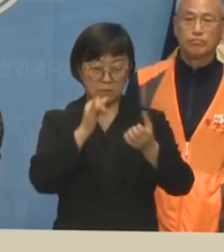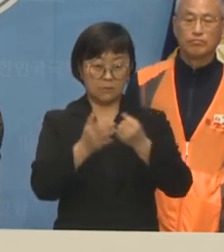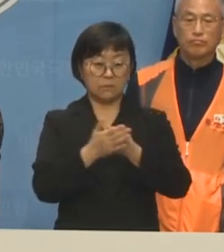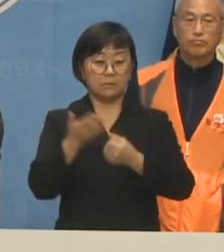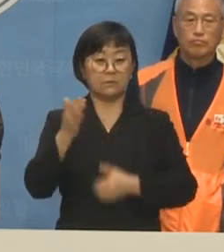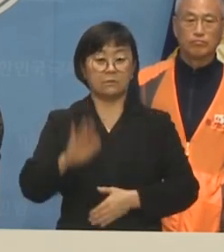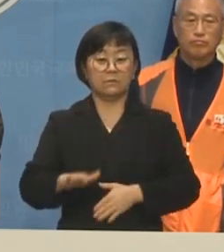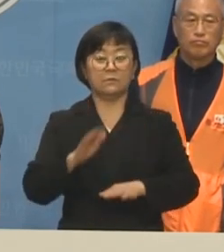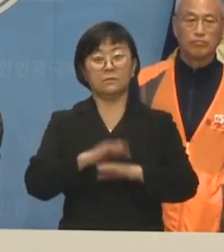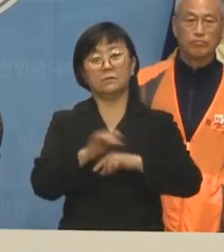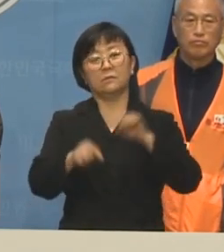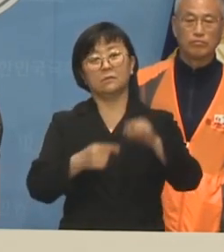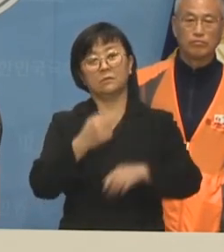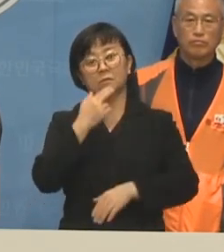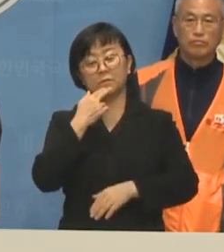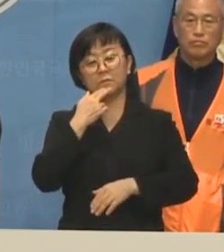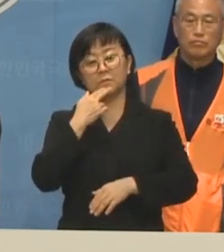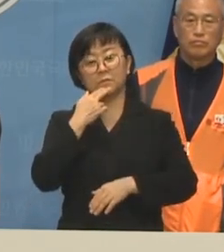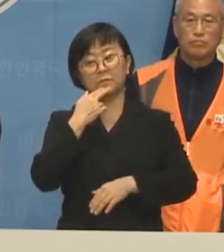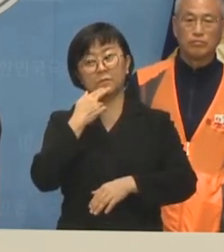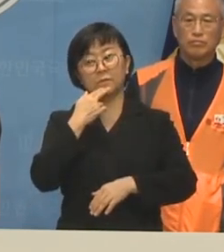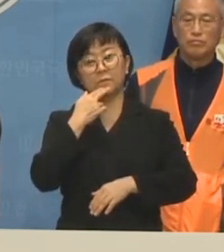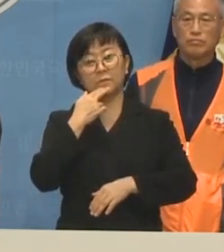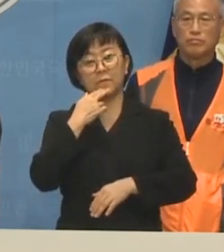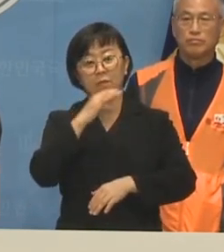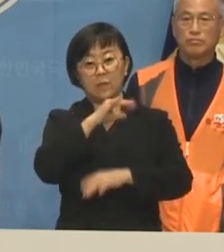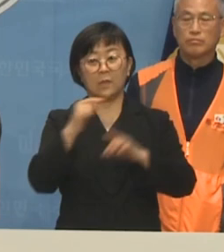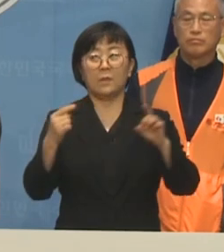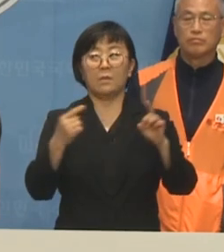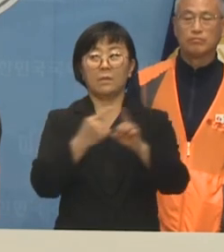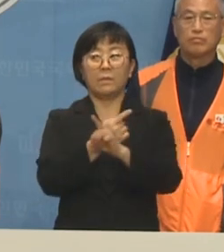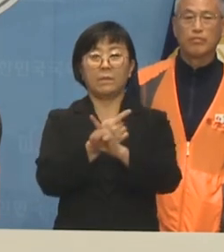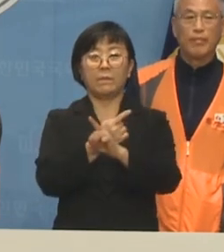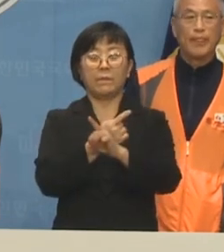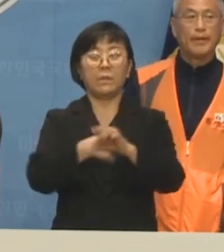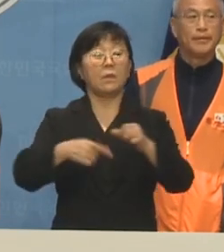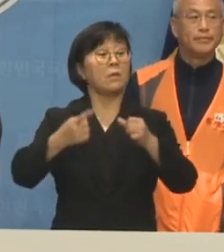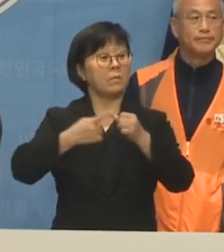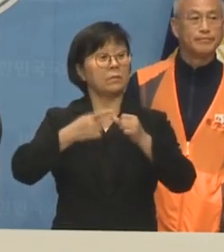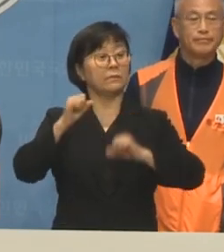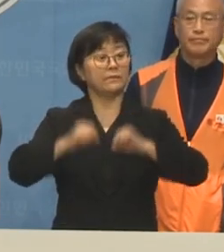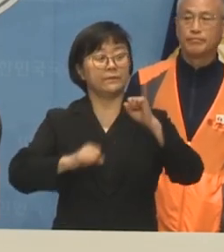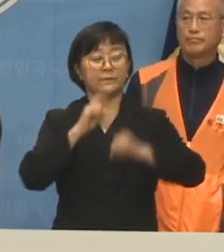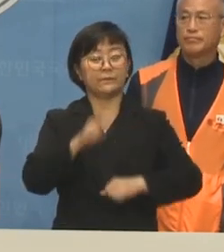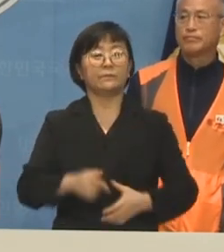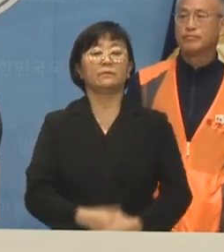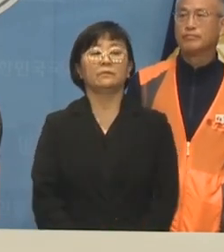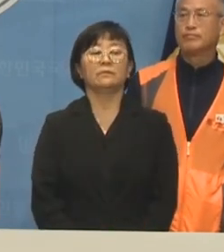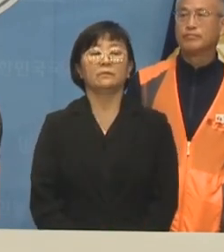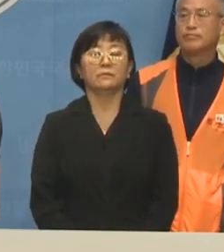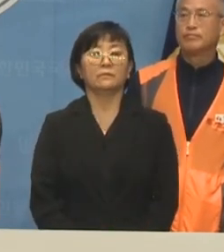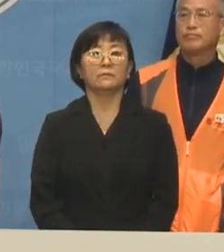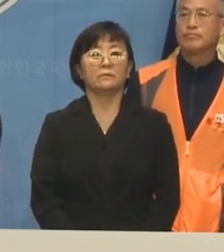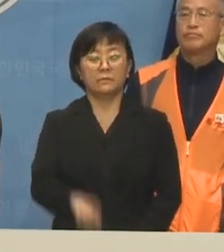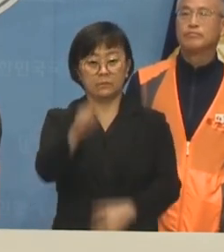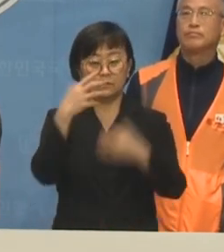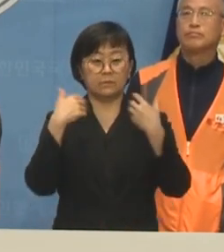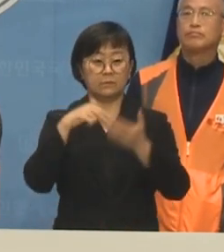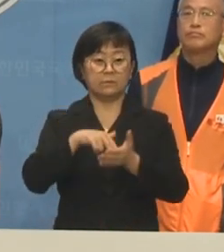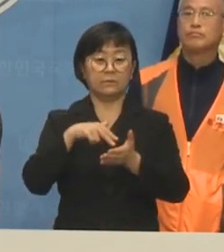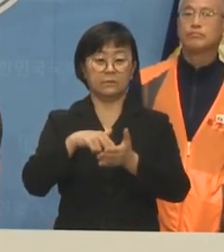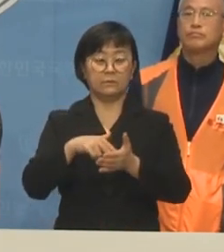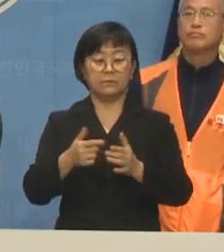불구하고 이행하지 않고 있는 바로잡아야 할 1순위의 행태라고 생각됩니다. 정부